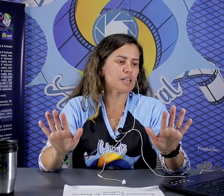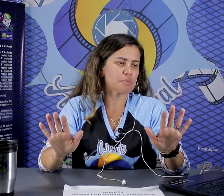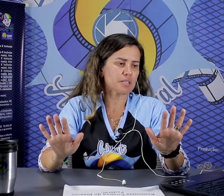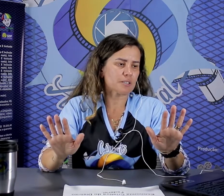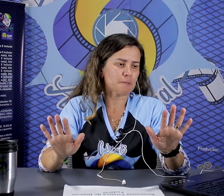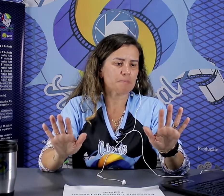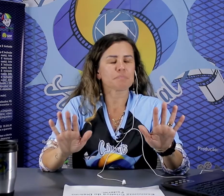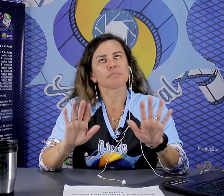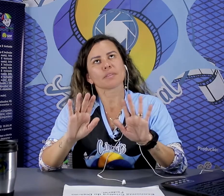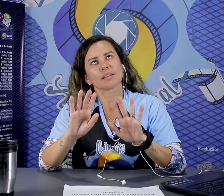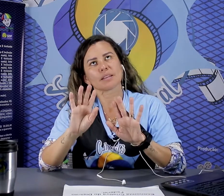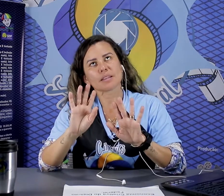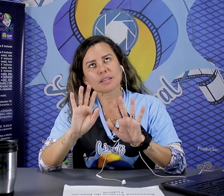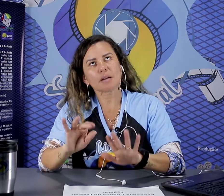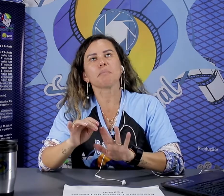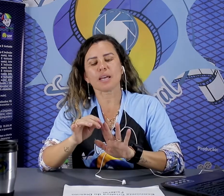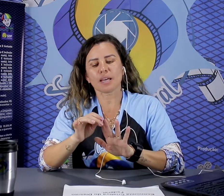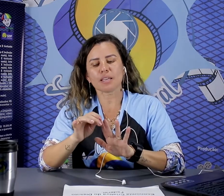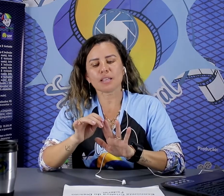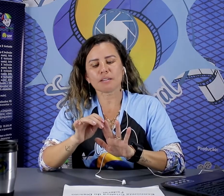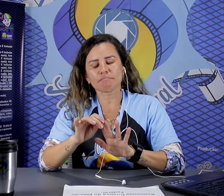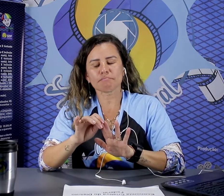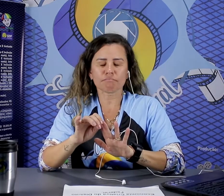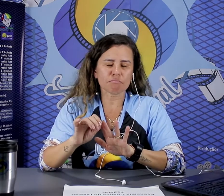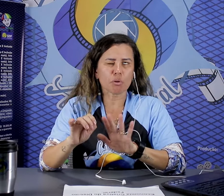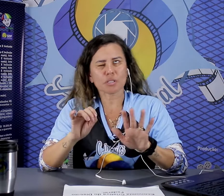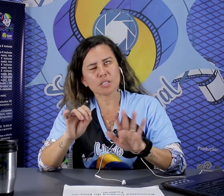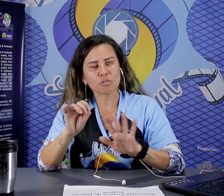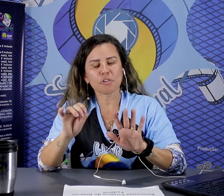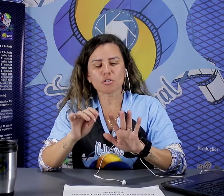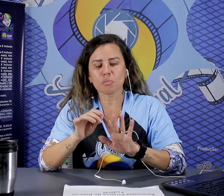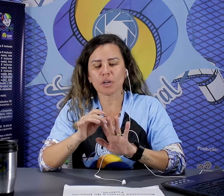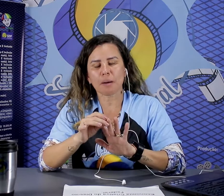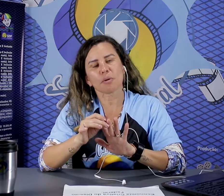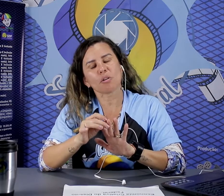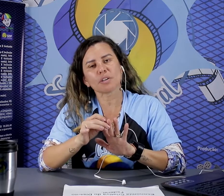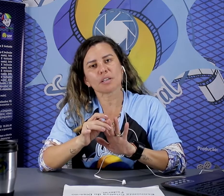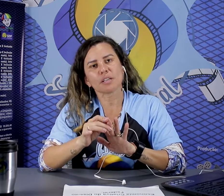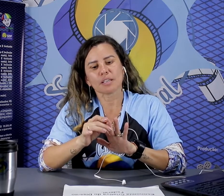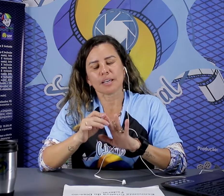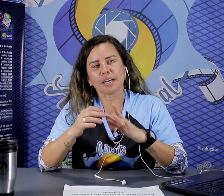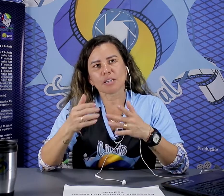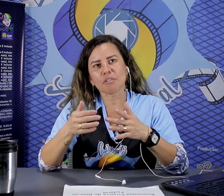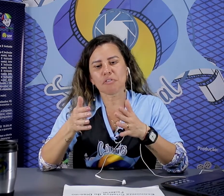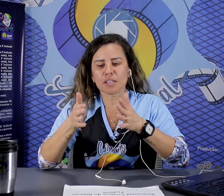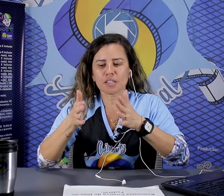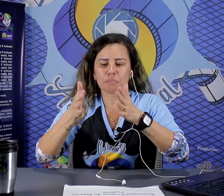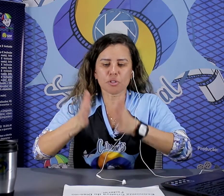libras. Também ainda um pouco assim difícil, porque a prova, ela não é feita por